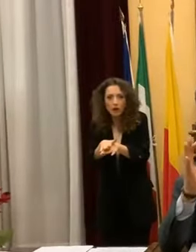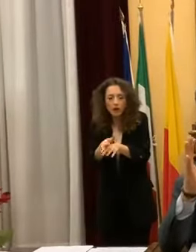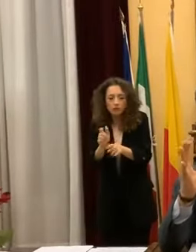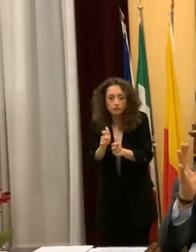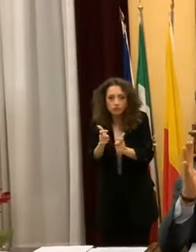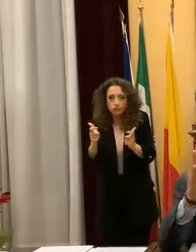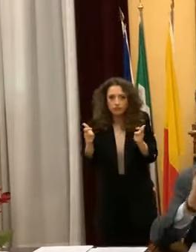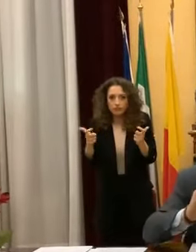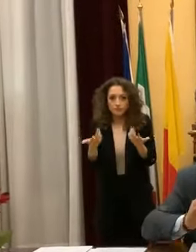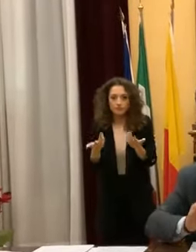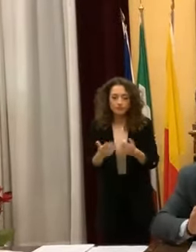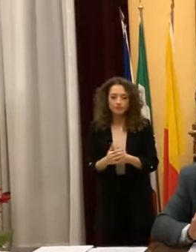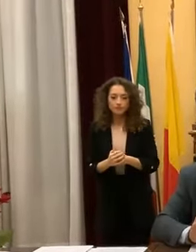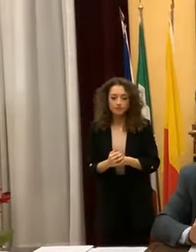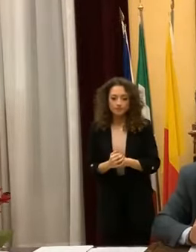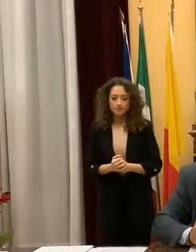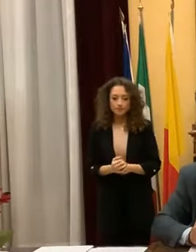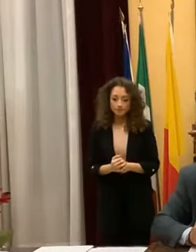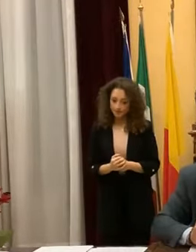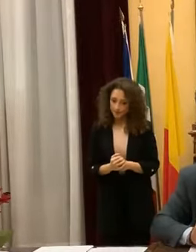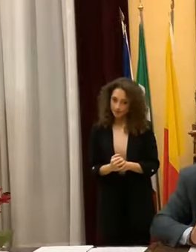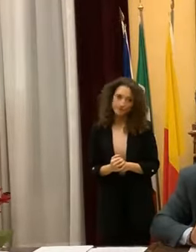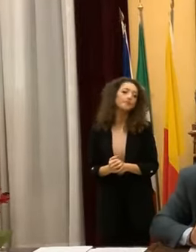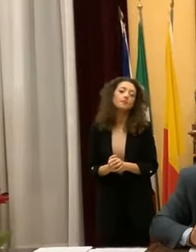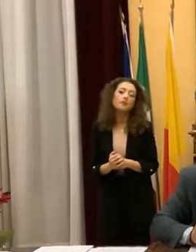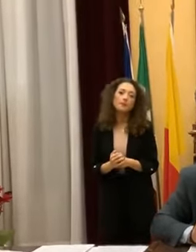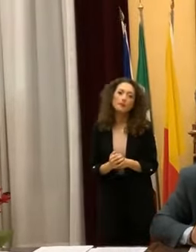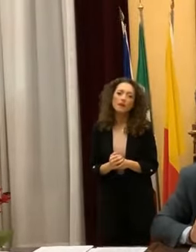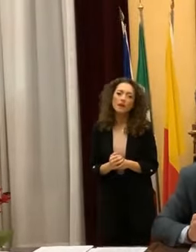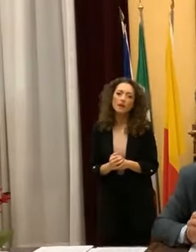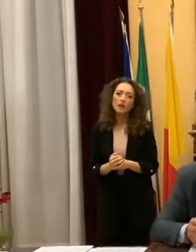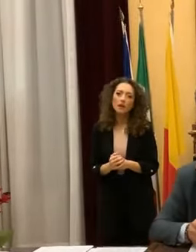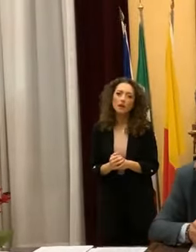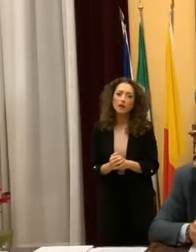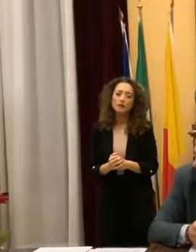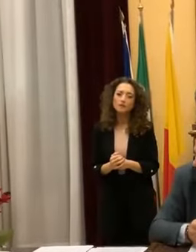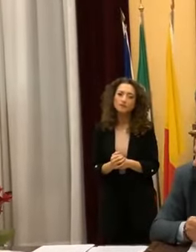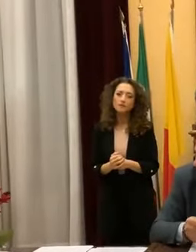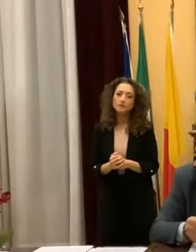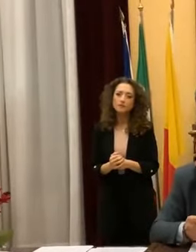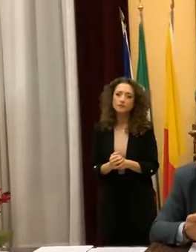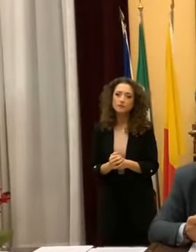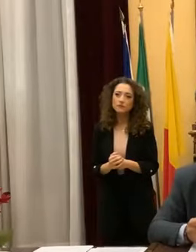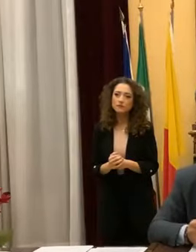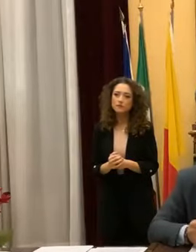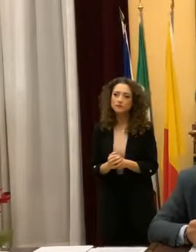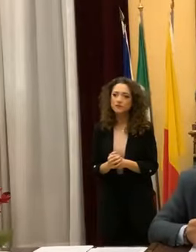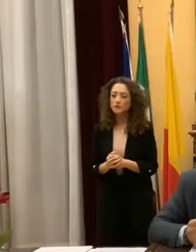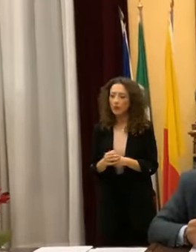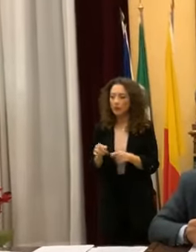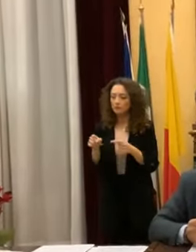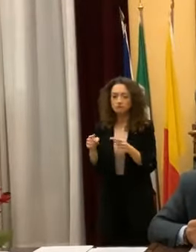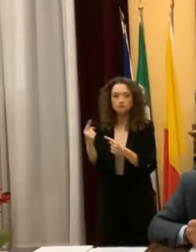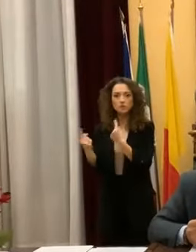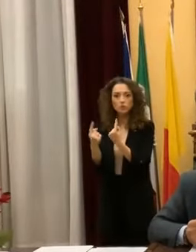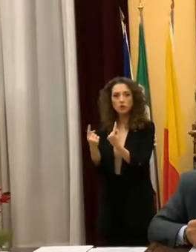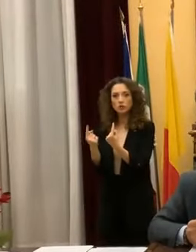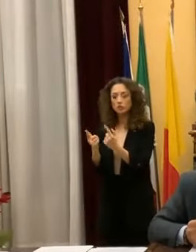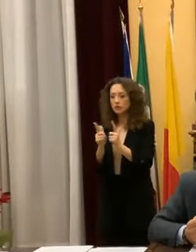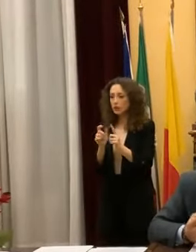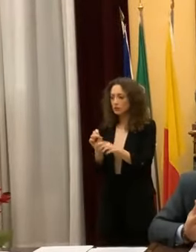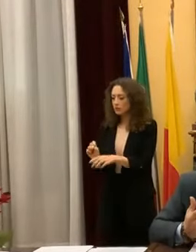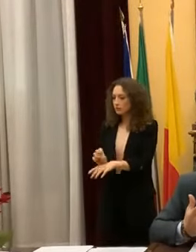42! E non sono questi elementi raccapriccianti che ovviamente devono